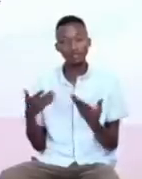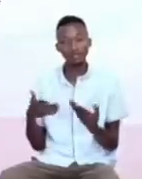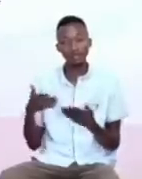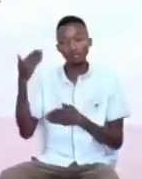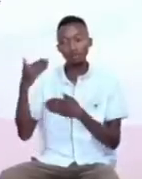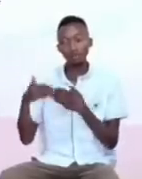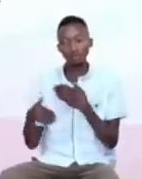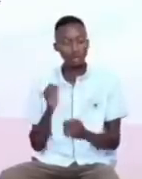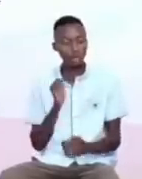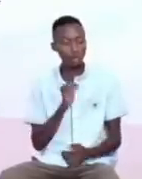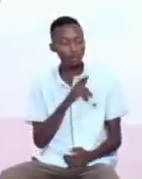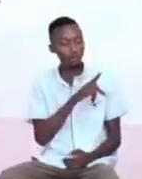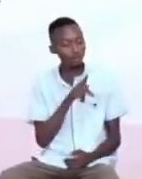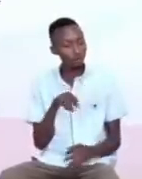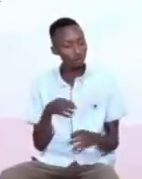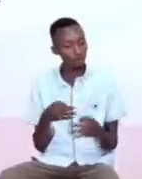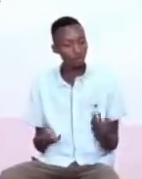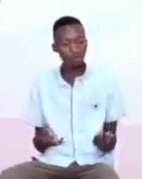Sasa mwisho ikabidi niongeleshe.